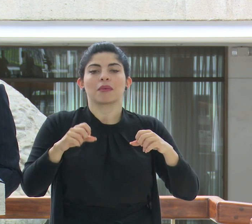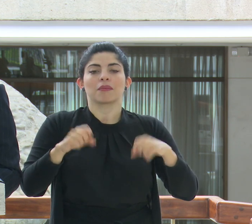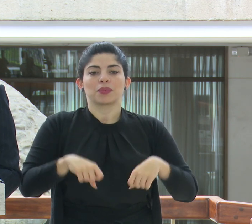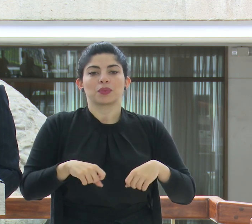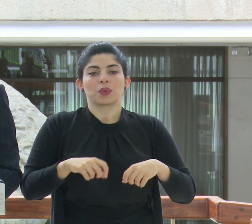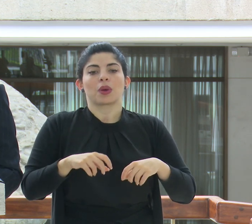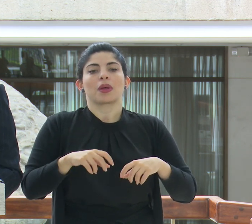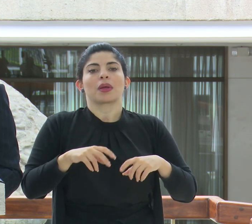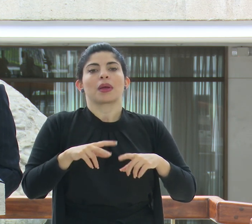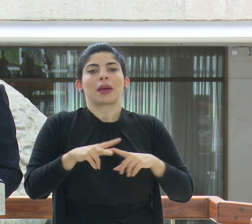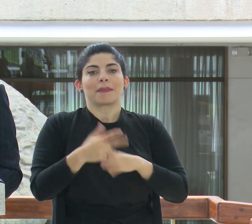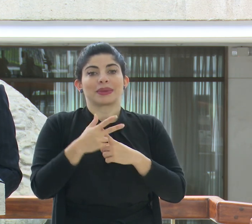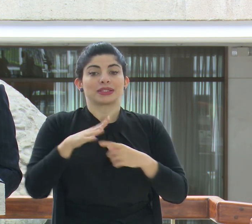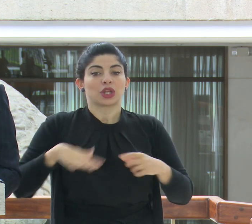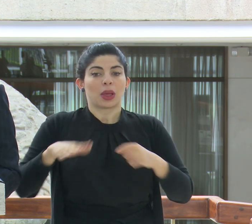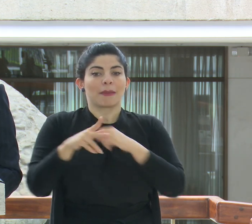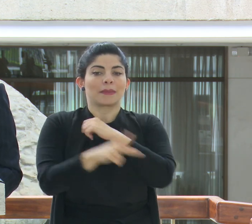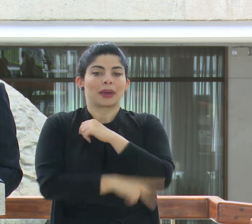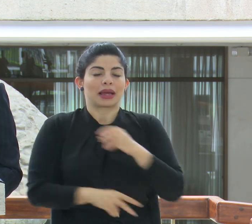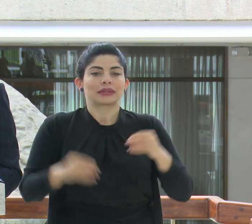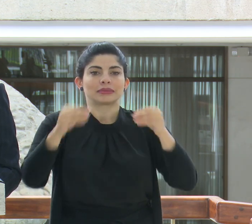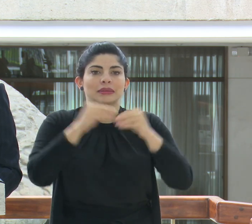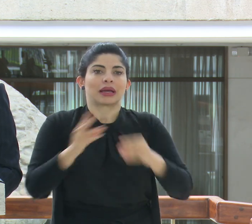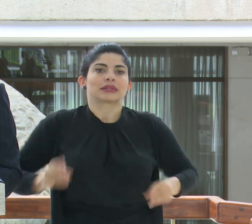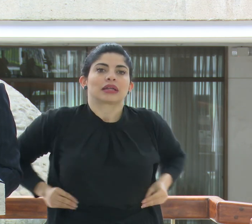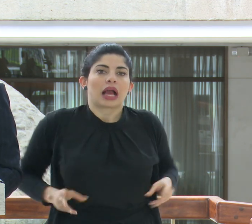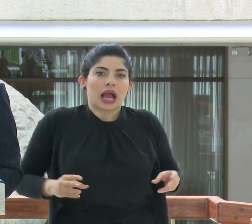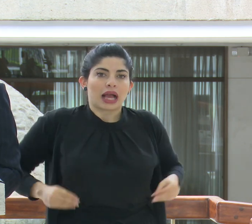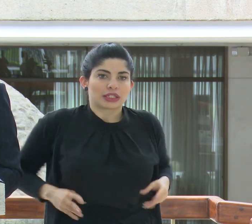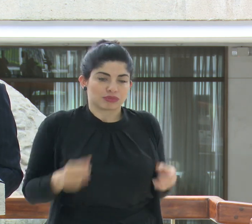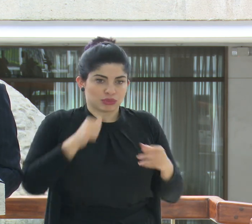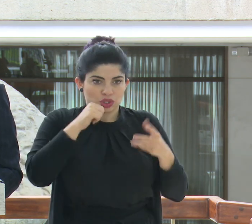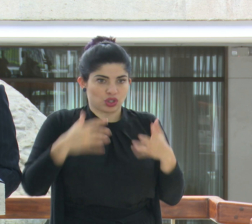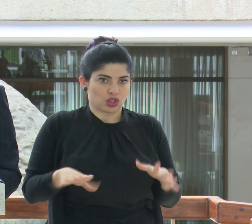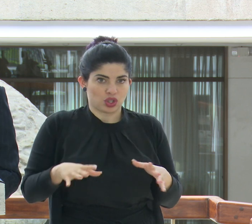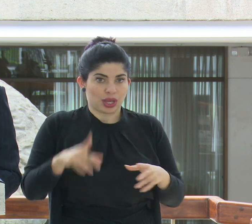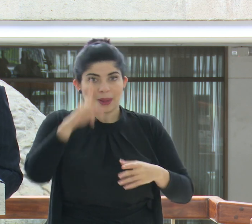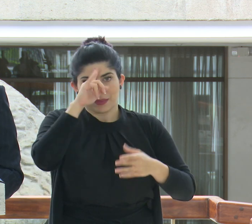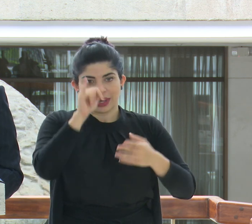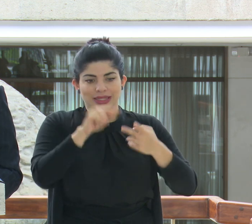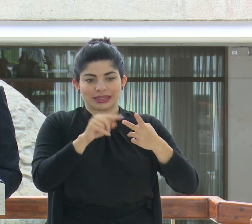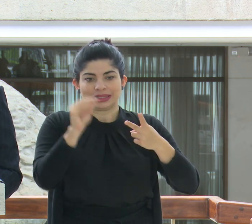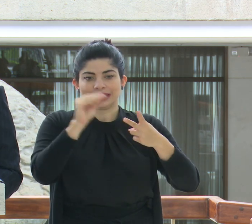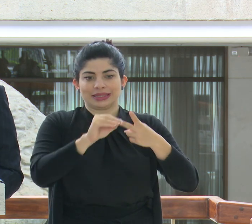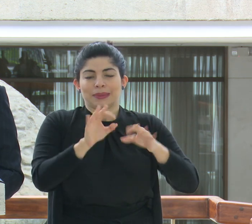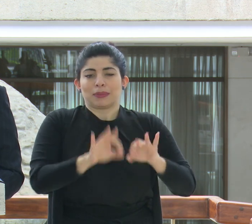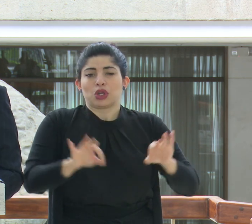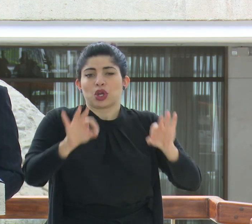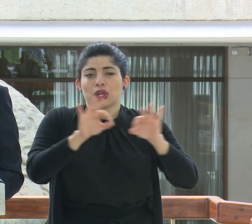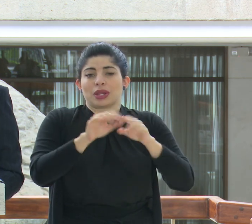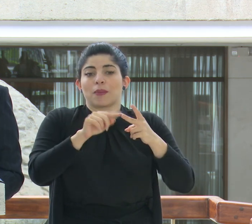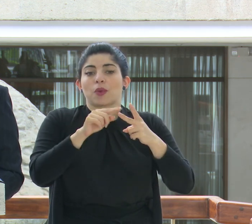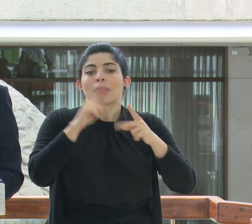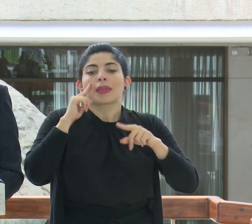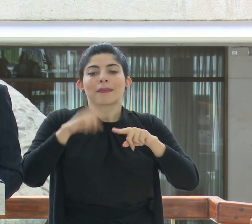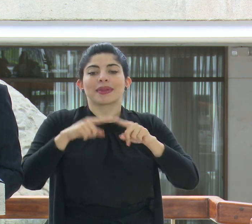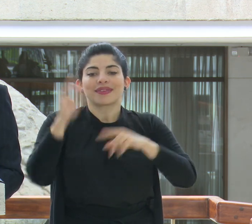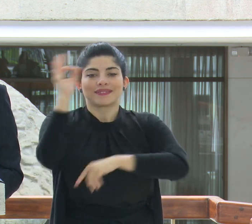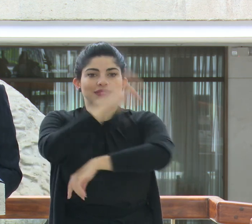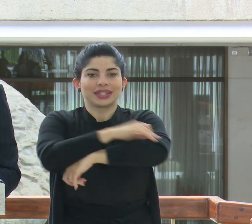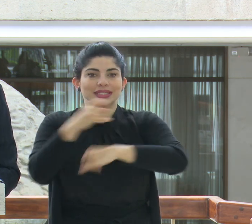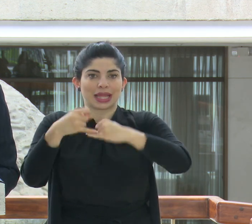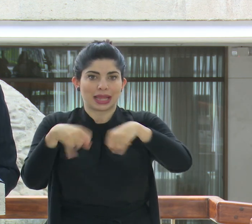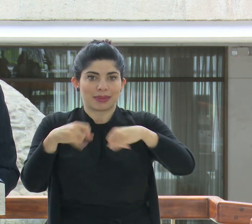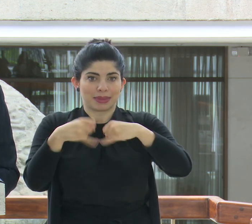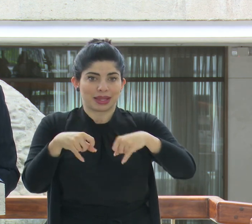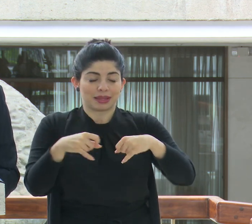empezamos a incurrir como país en gastos adicionales y no queremos llegar a eso, por eso es un tema prioritario porque tiene que ver con tiempos,